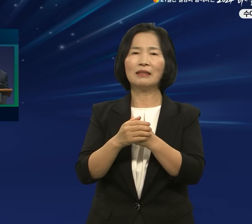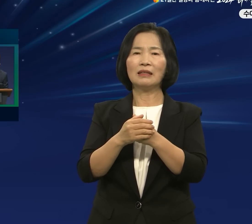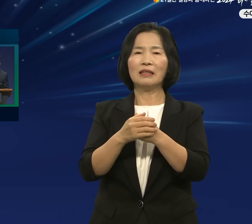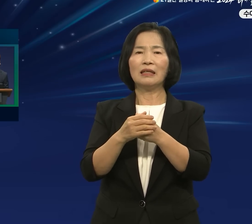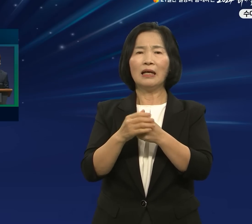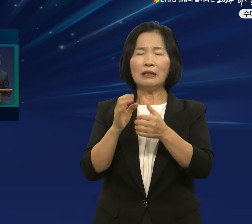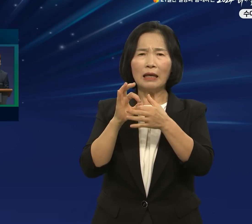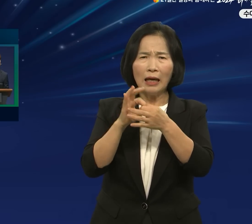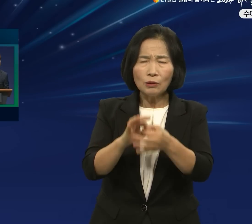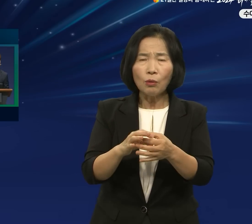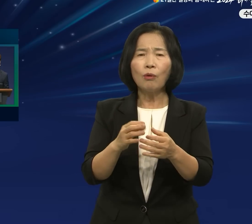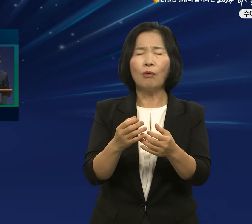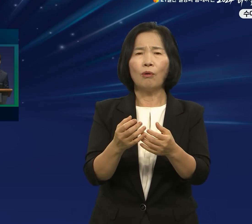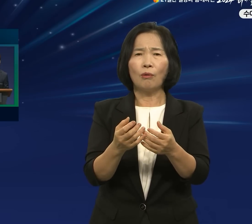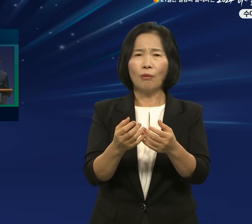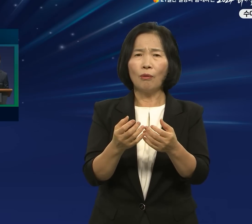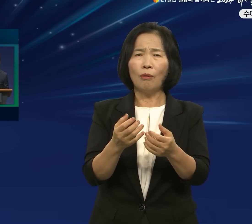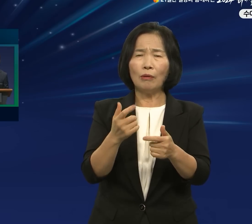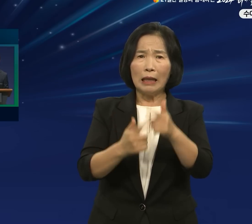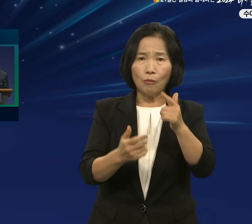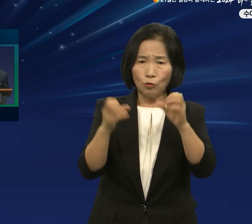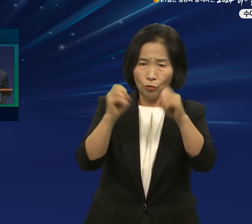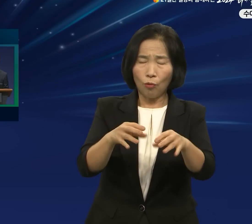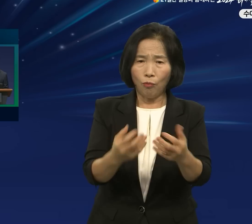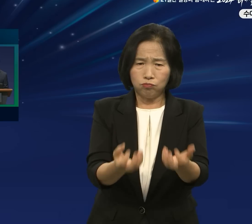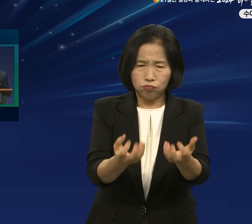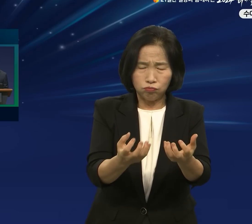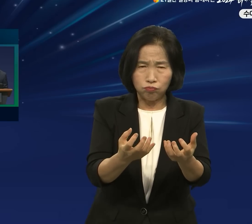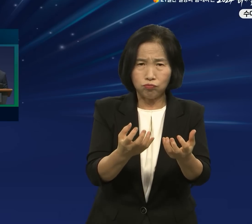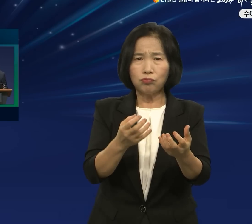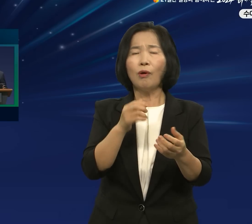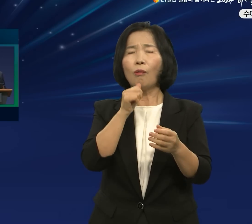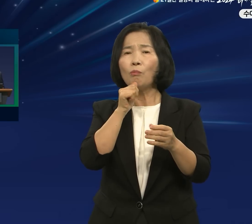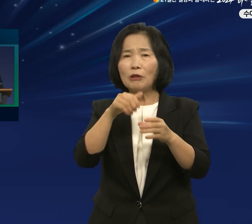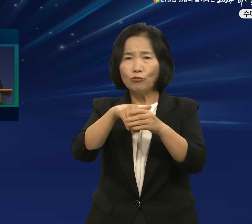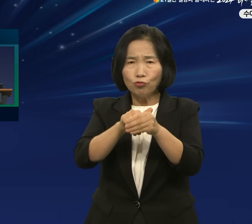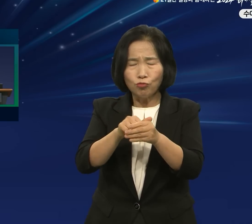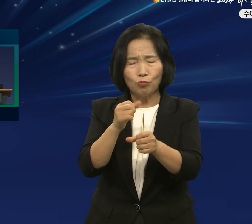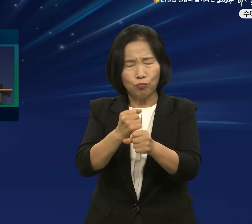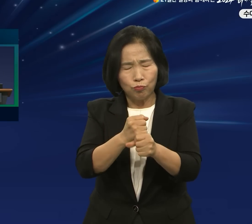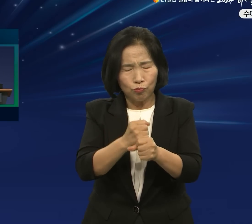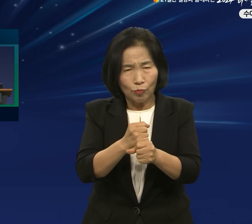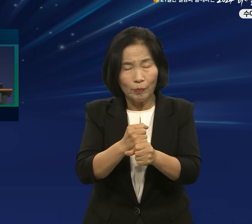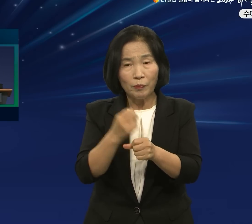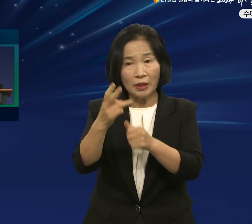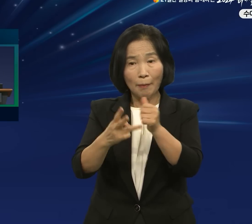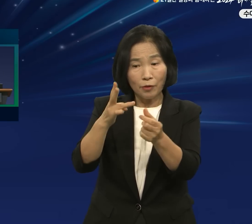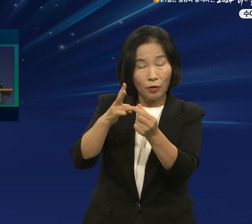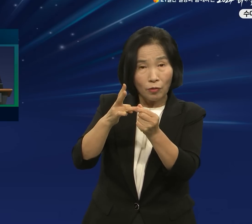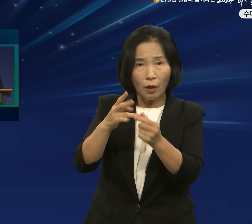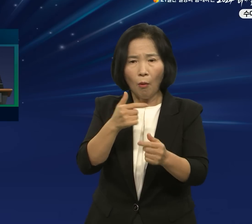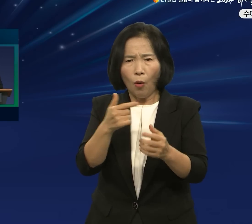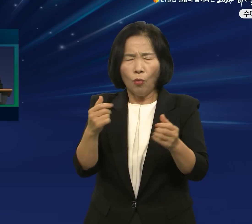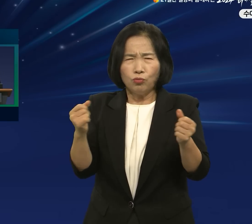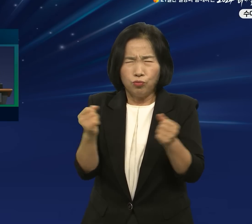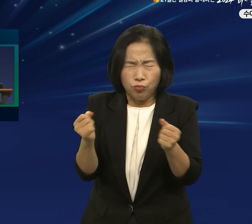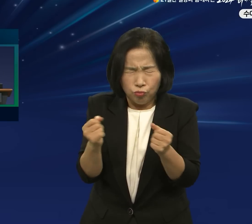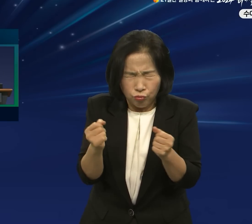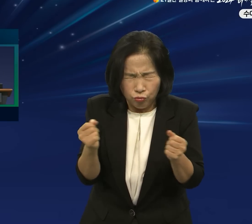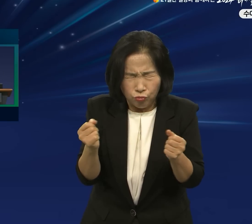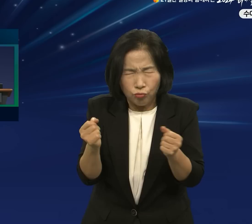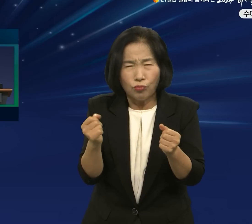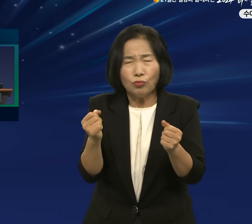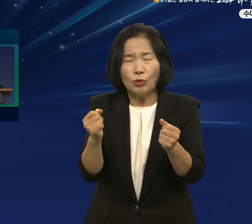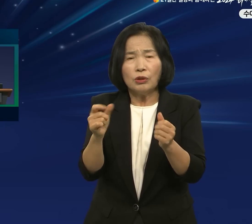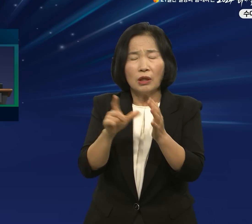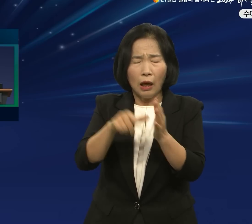해에 많이 갑자기 추워졌어요. 보일러에 나무를 넣었는데 보일러에서 큰 폭발